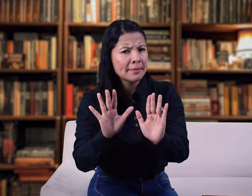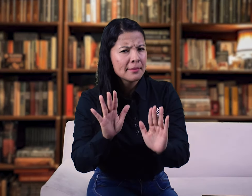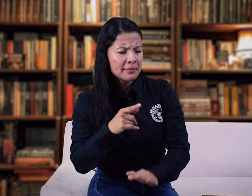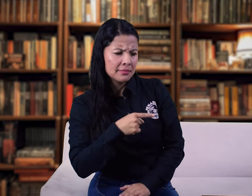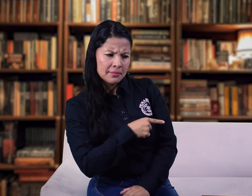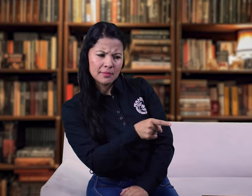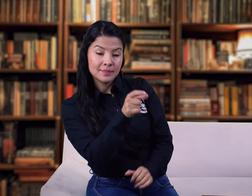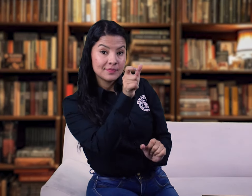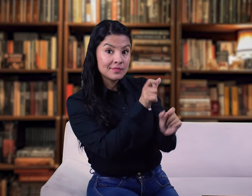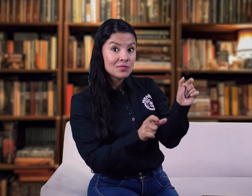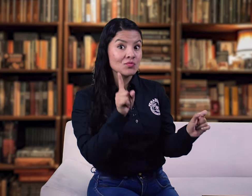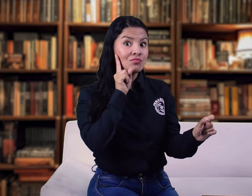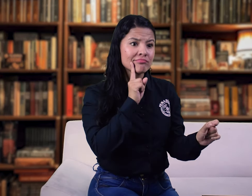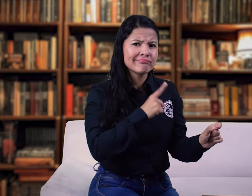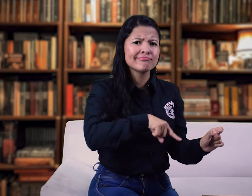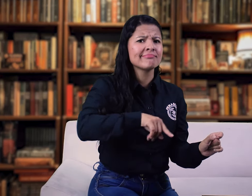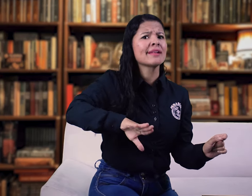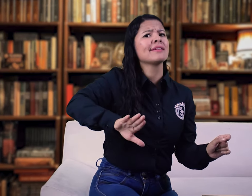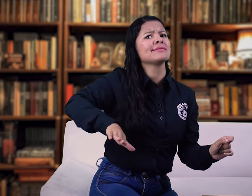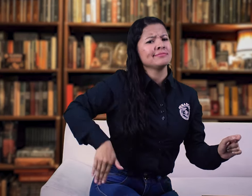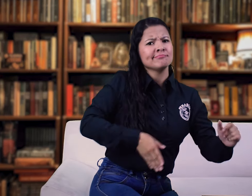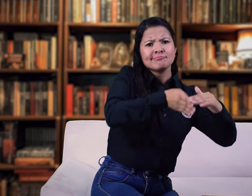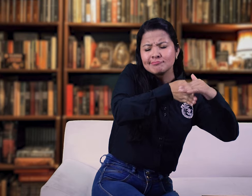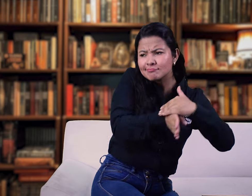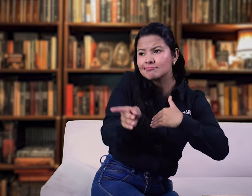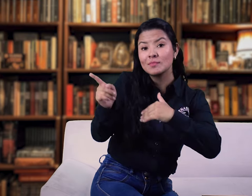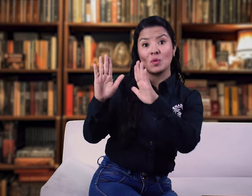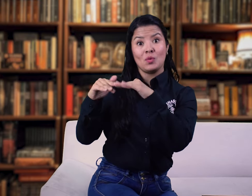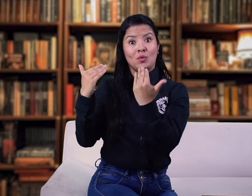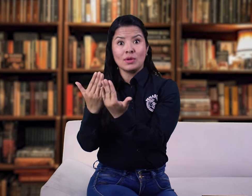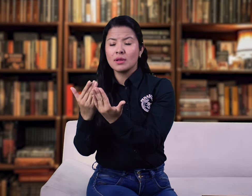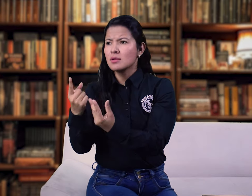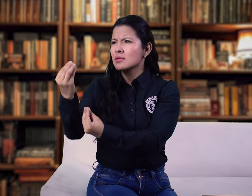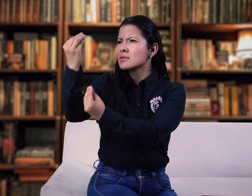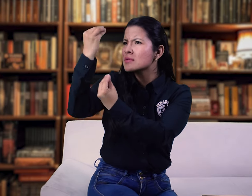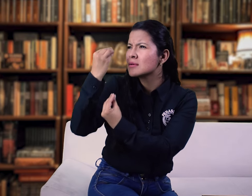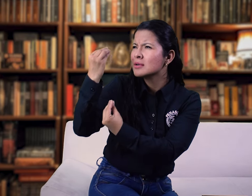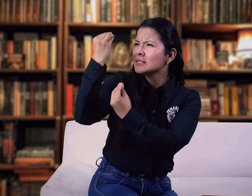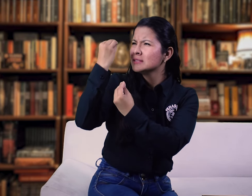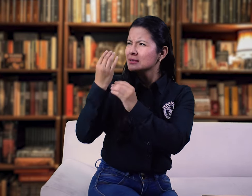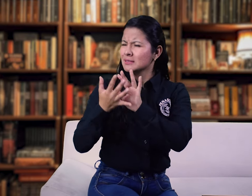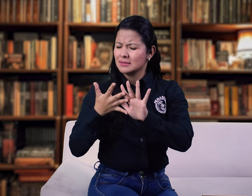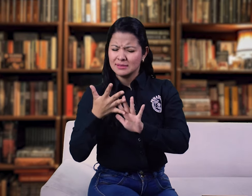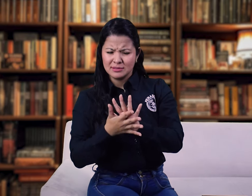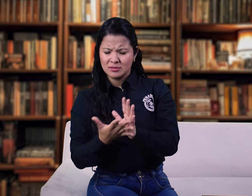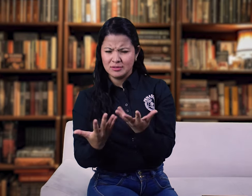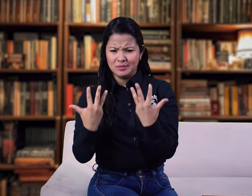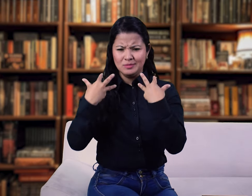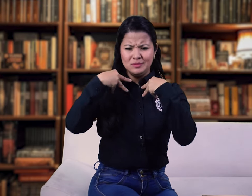Los niños sordos generalmente ingresan al colegio de manera tardía y esto